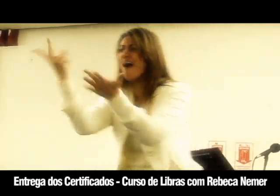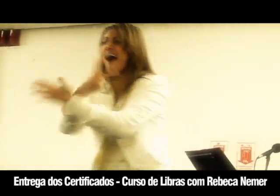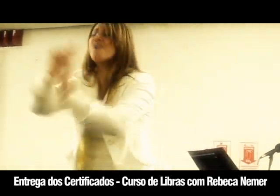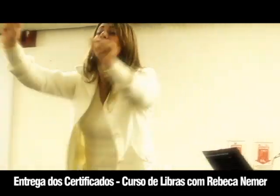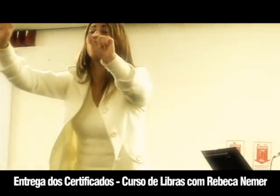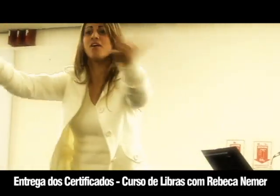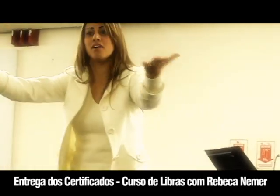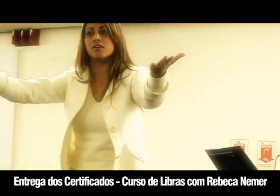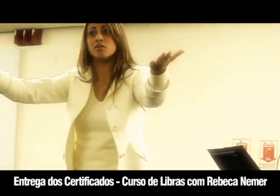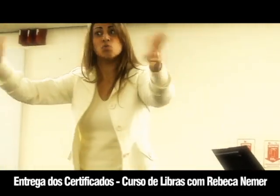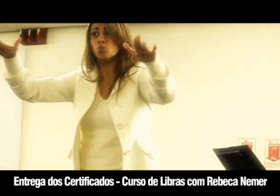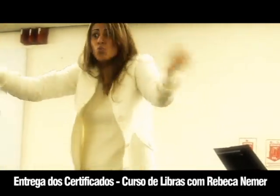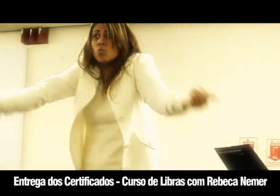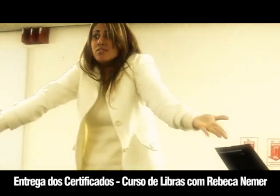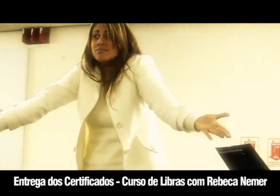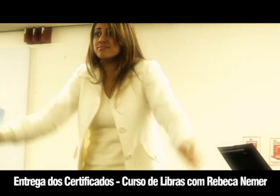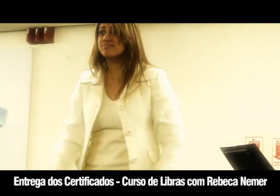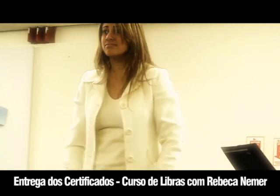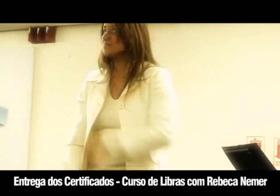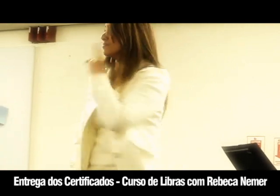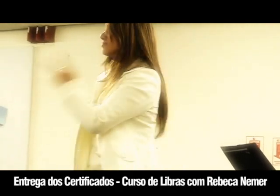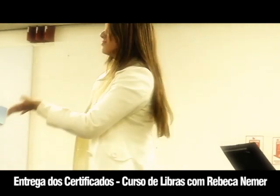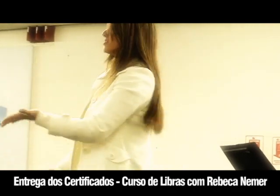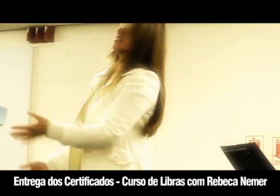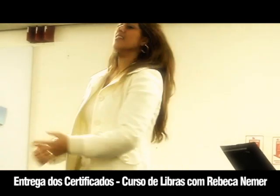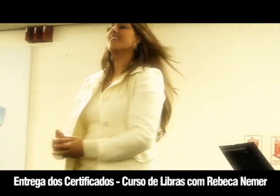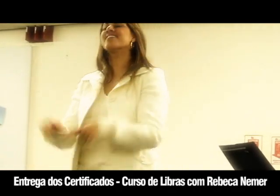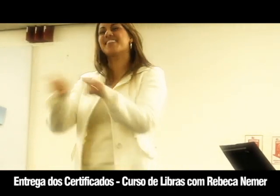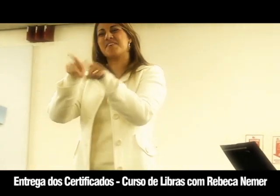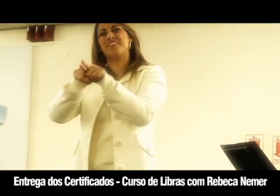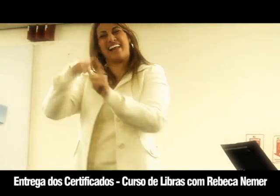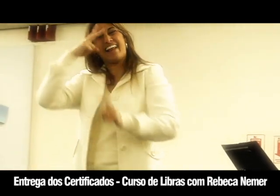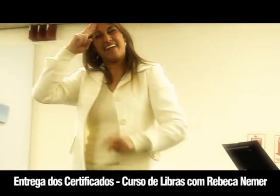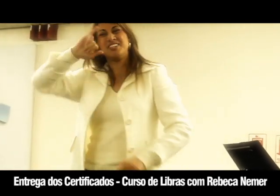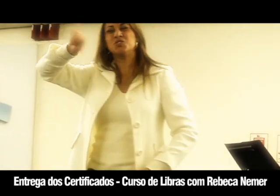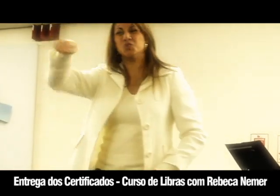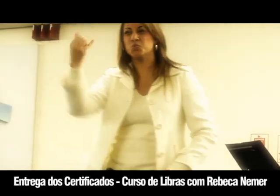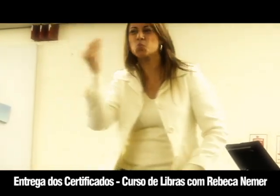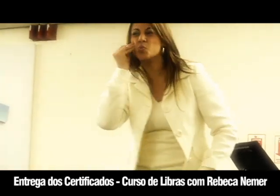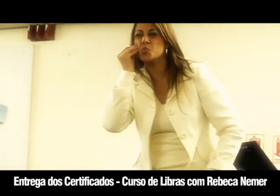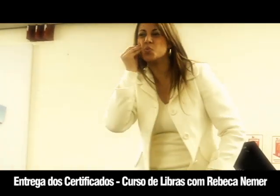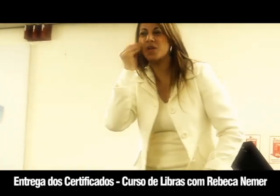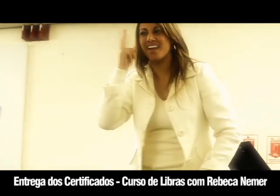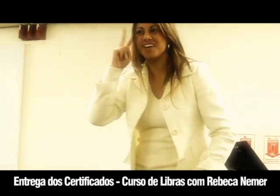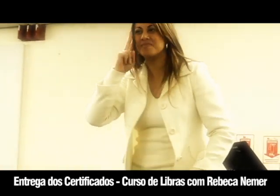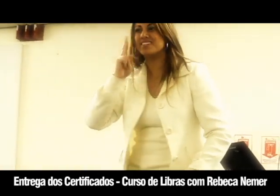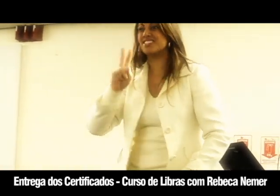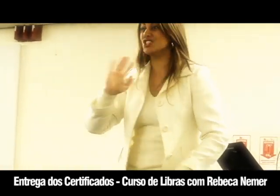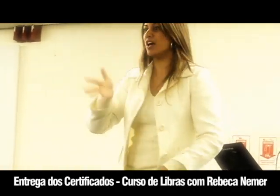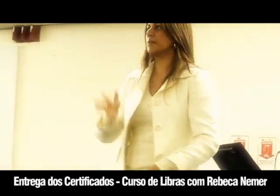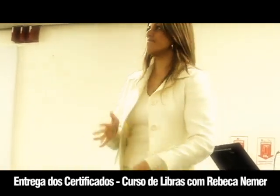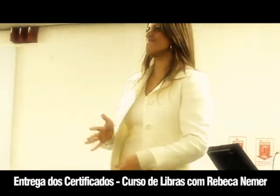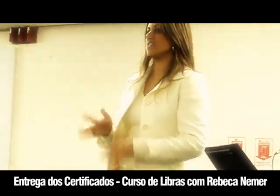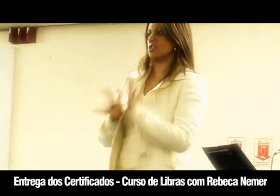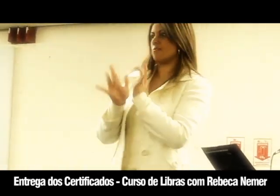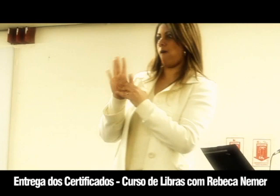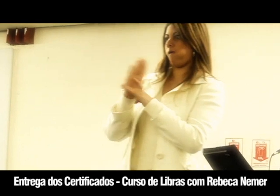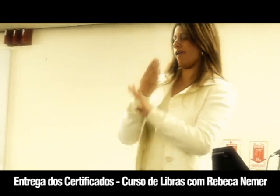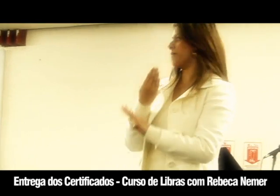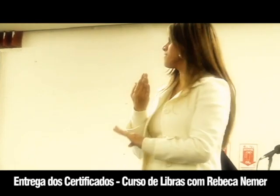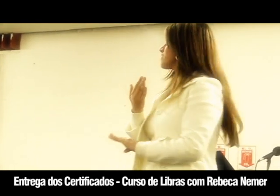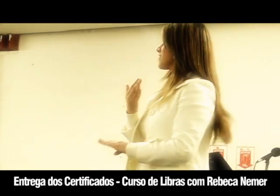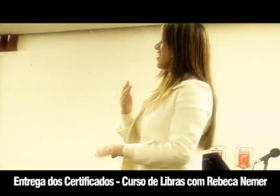O próprio Judas, depois quando ele vai devolver as moedas lá para o sumo sacerdote, lá para o sacerdote no templo, ele diz: